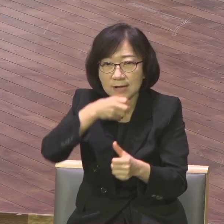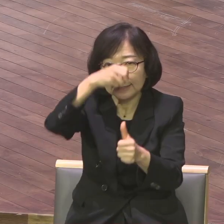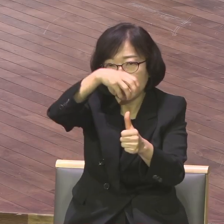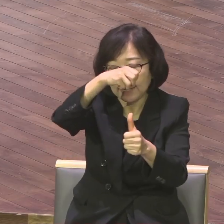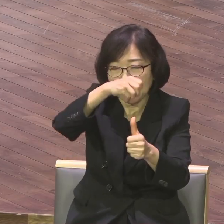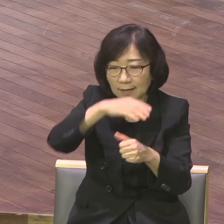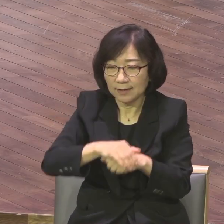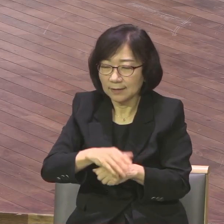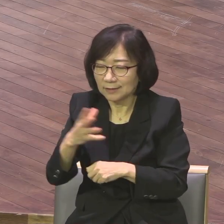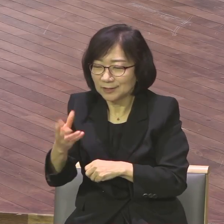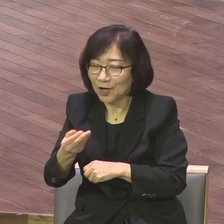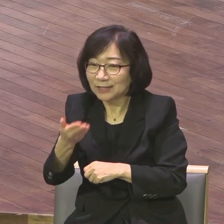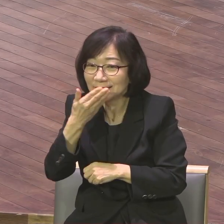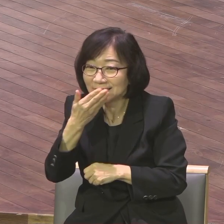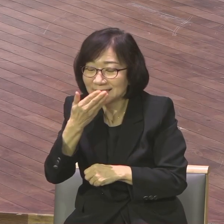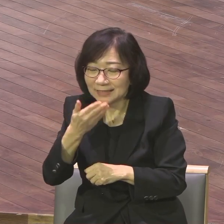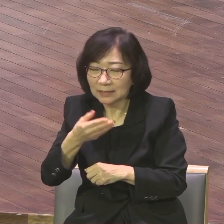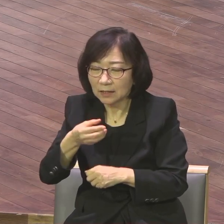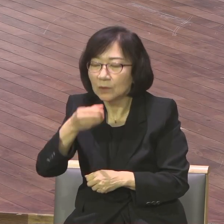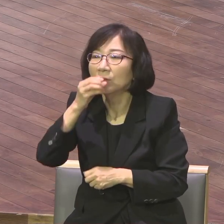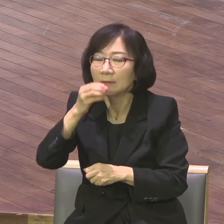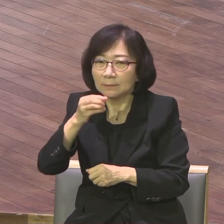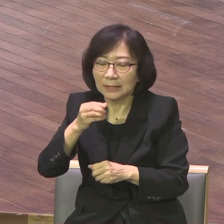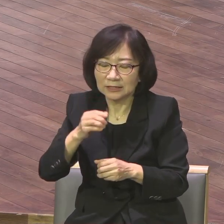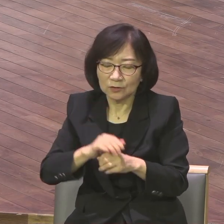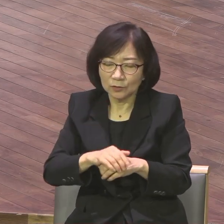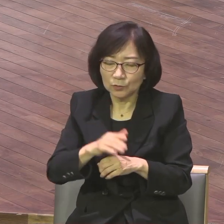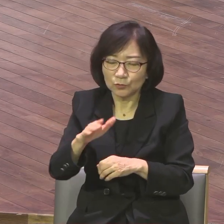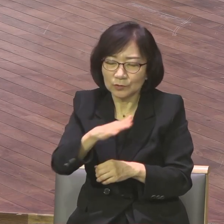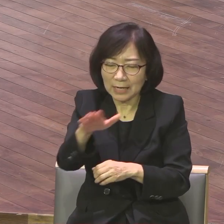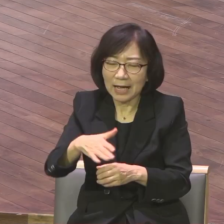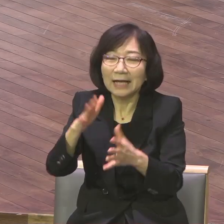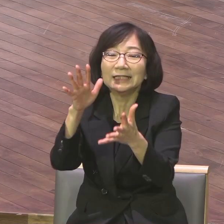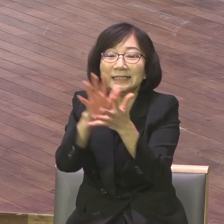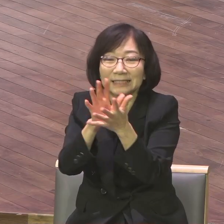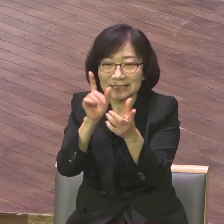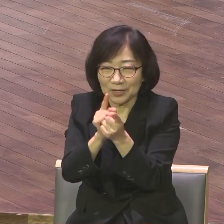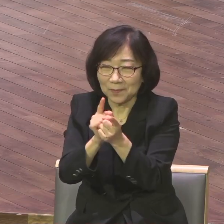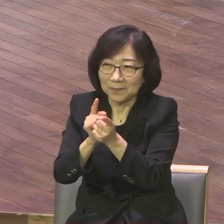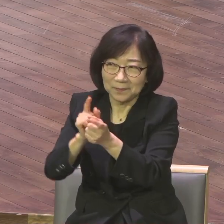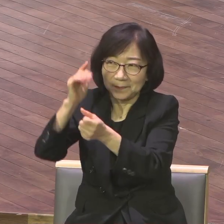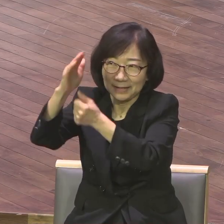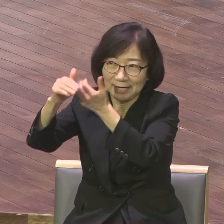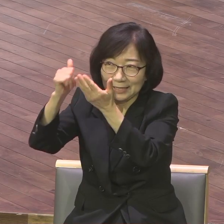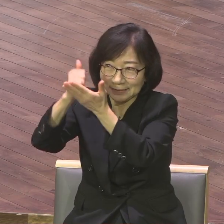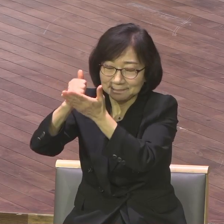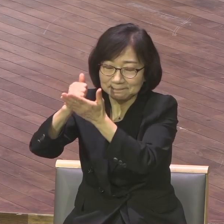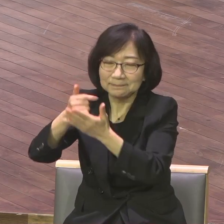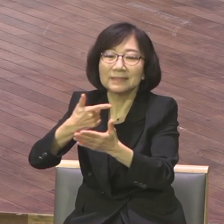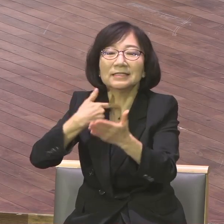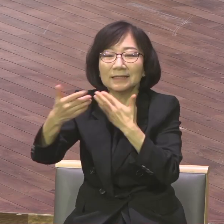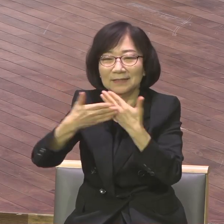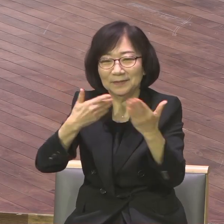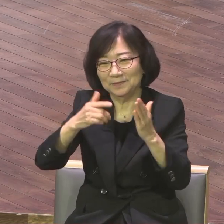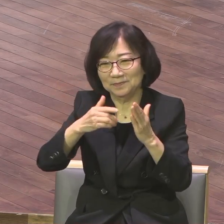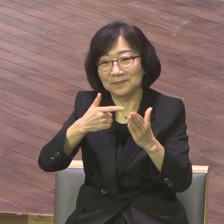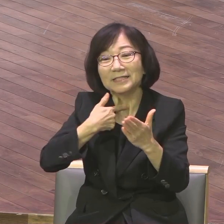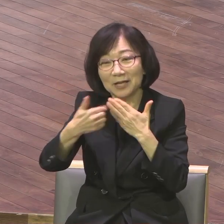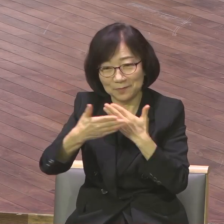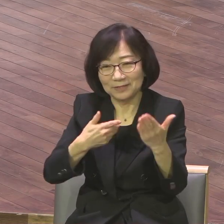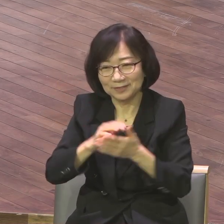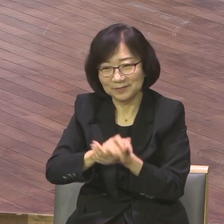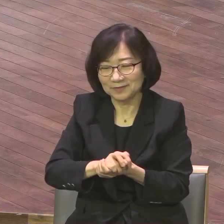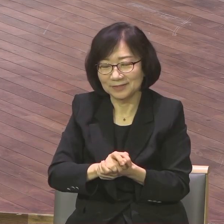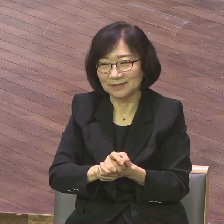감각으로 그렇게 성부, 성자, 성령 하나님을 체험하는 그런 시간입니다.